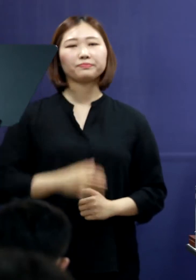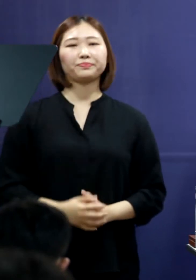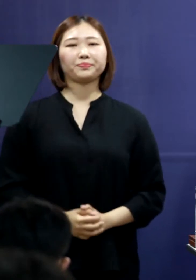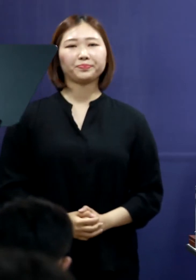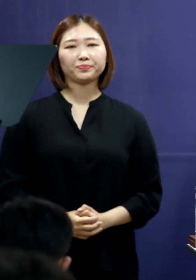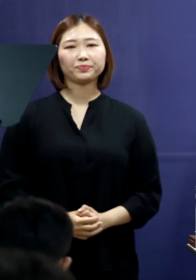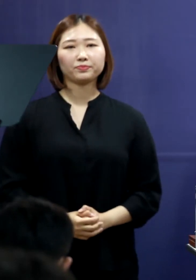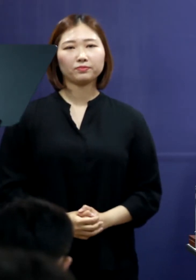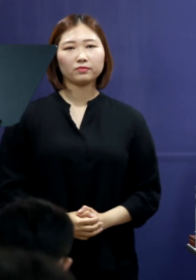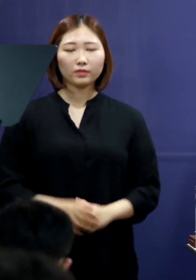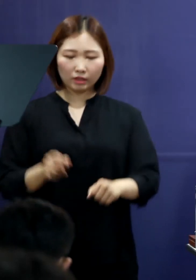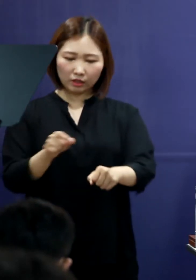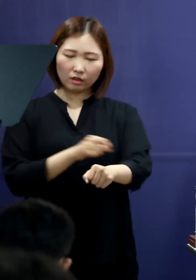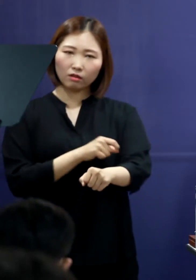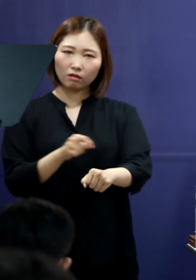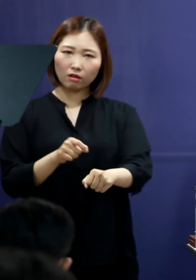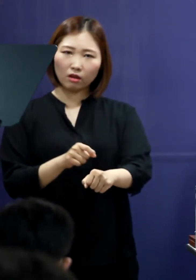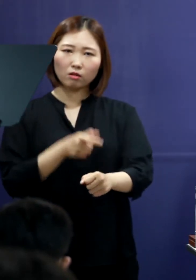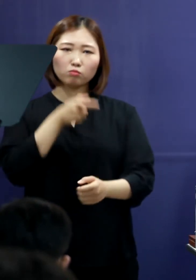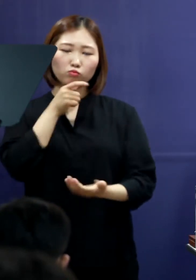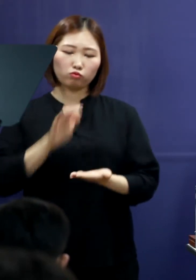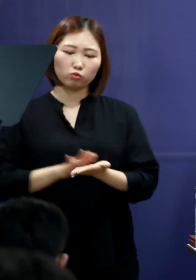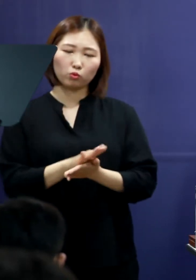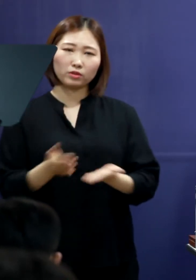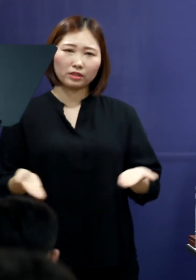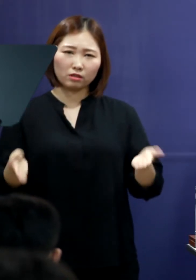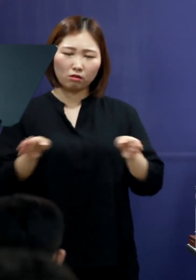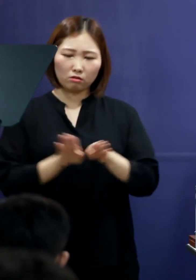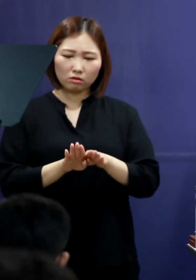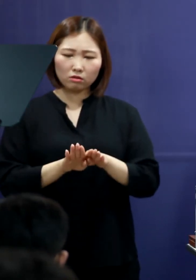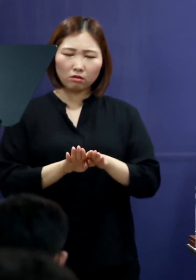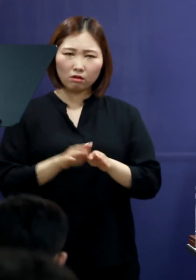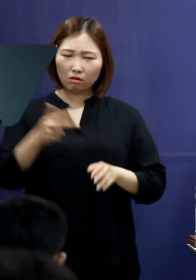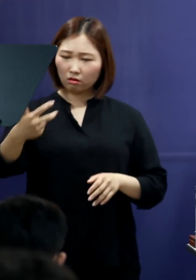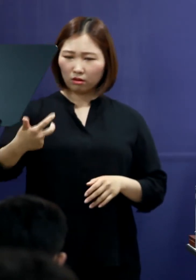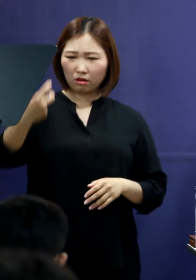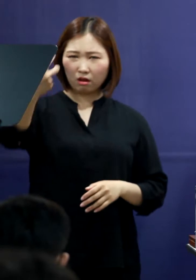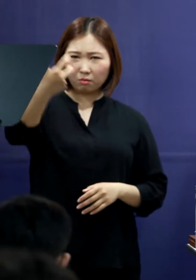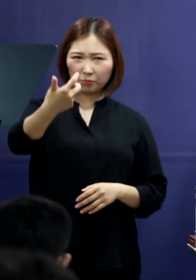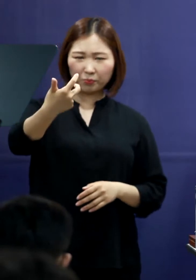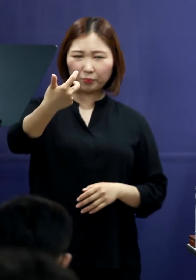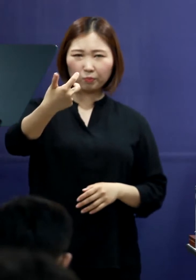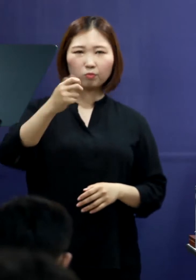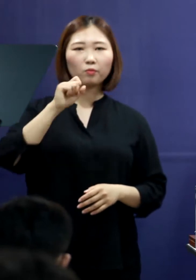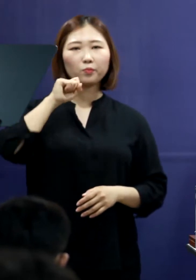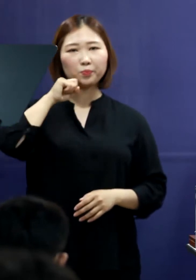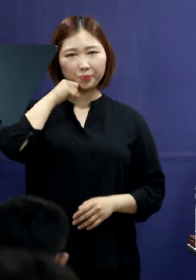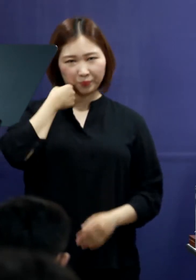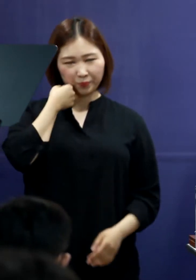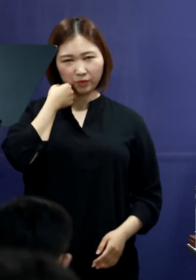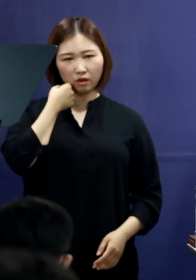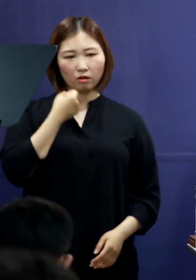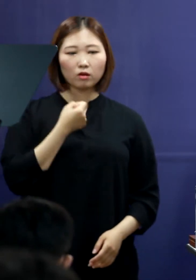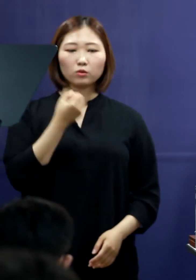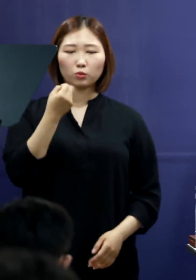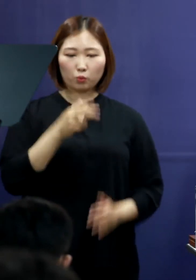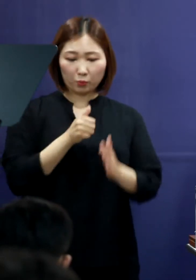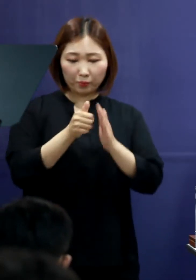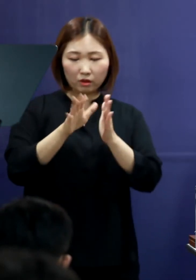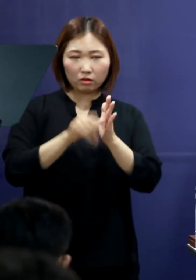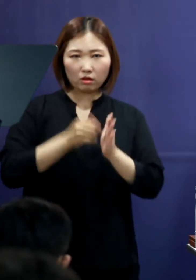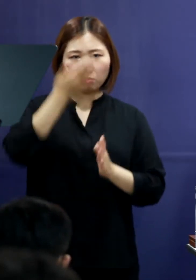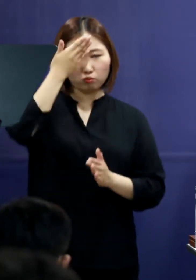됩니다. 특히 물놀이 시설은 CCTV를 설치하기가 어렵고 또 무료 입장이기